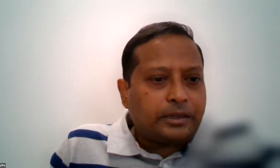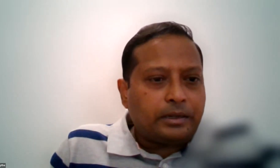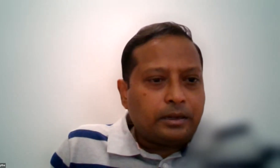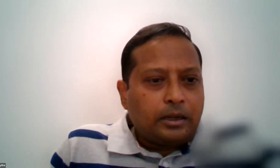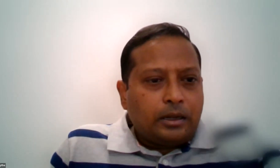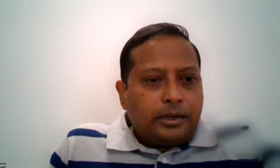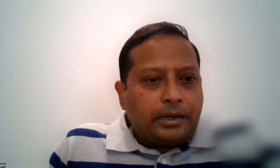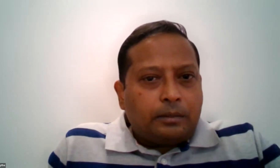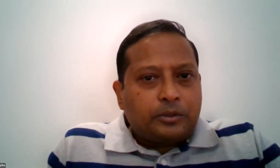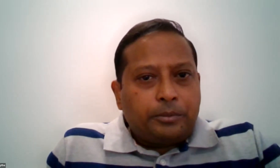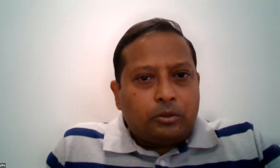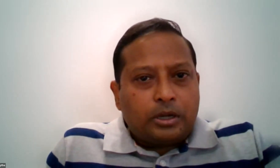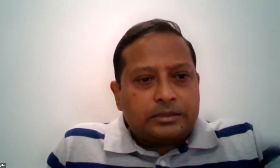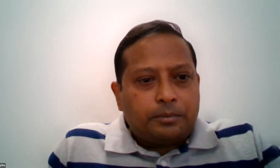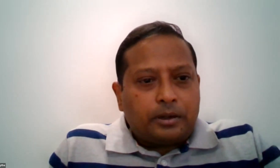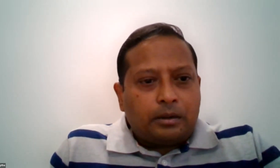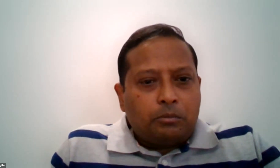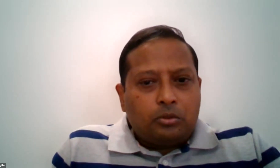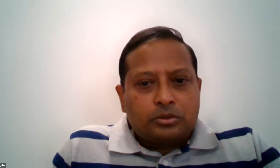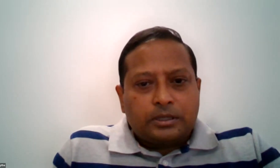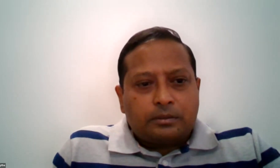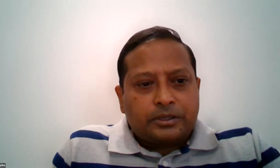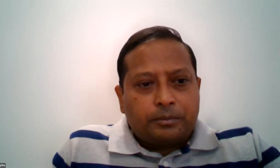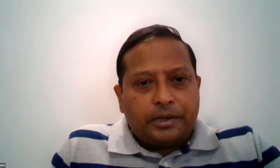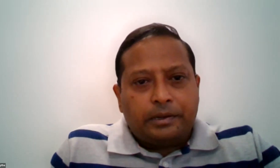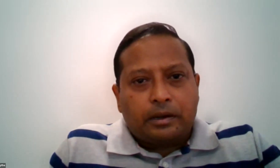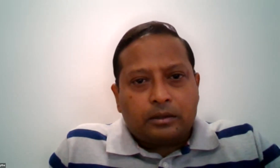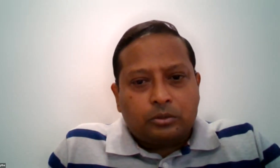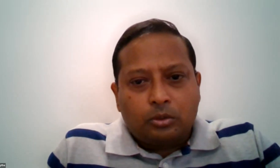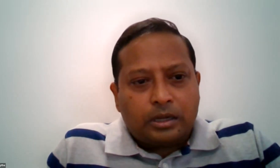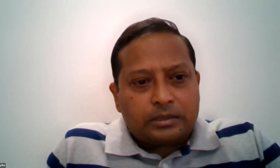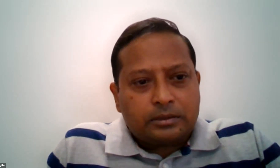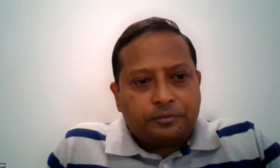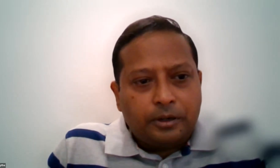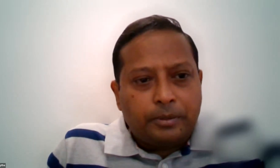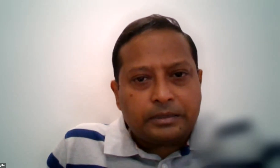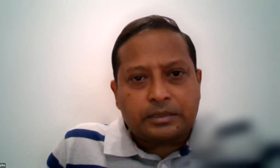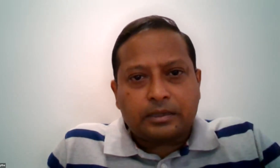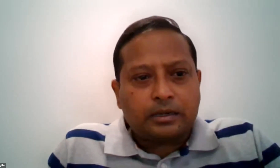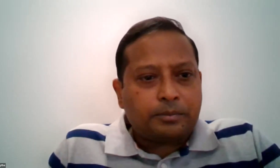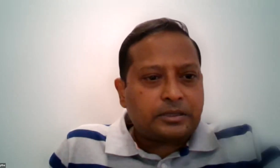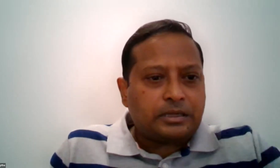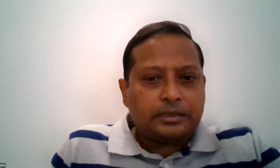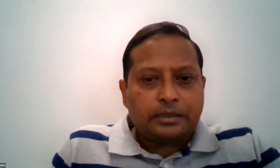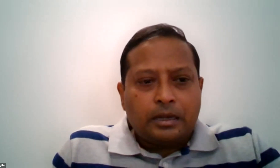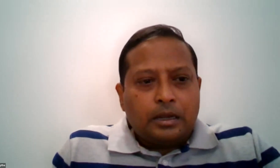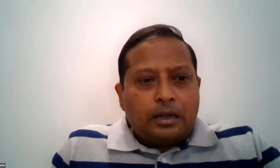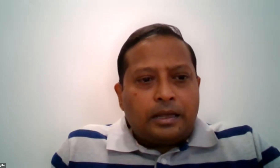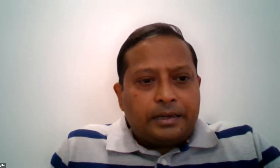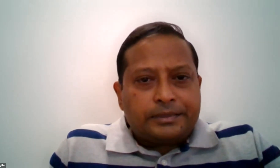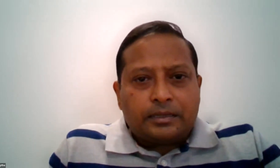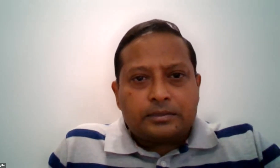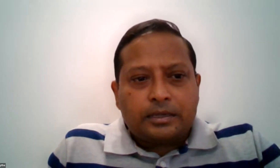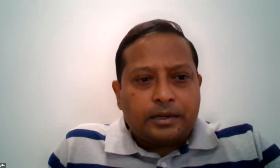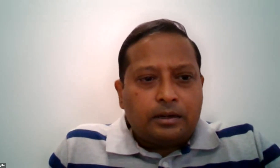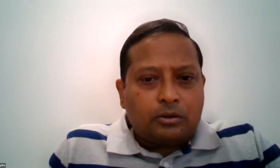होना बाकी है। ये काम तभी होगा जब हम लोगों से कम 1 लाख 2 लाख ऐसा फीडबैक सरकार के पास जाते हैं। हर